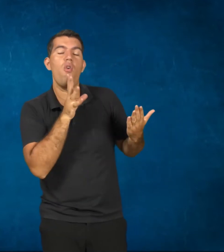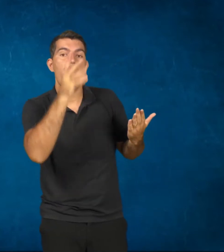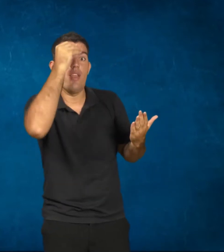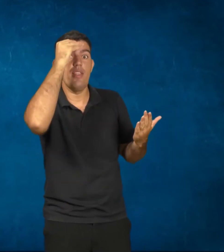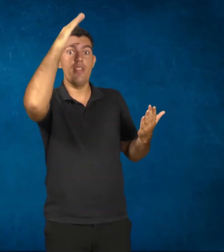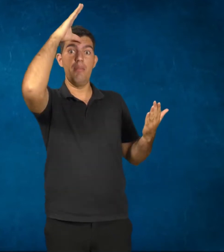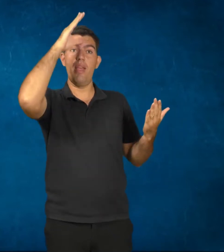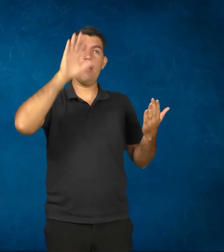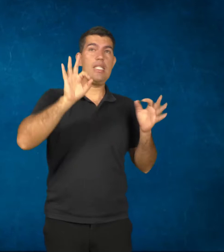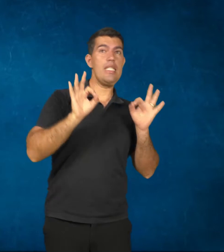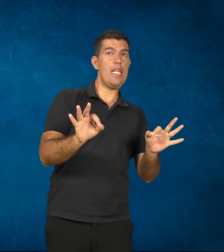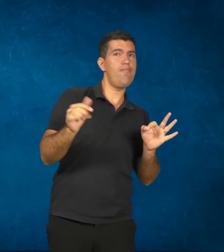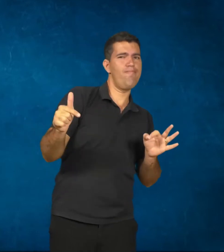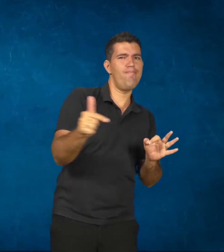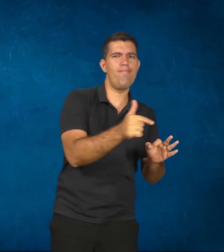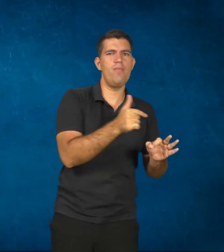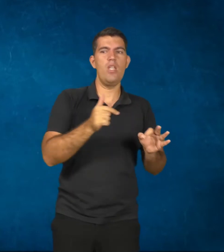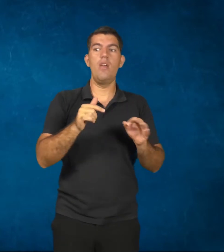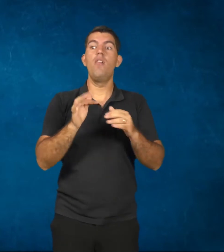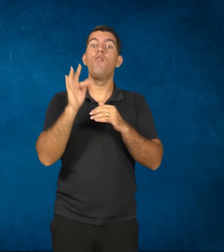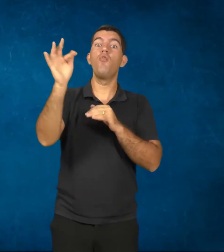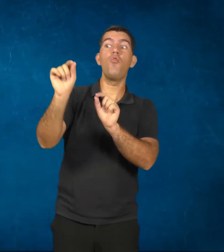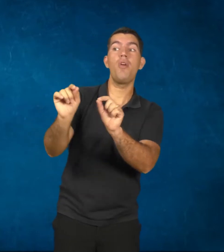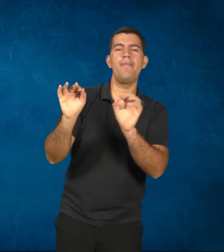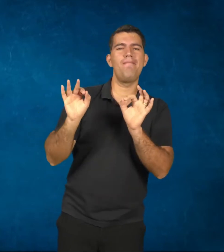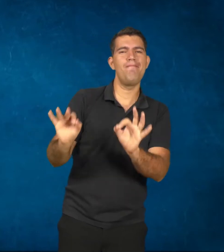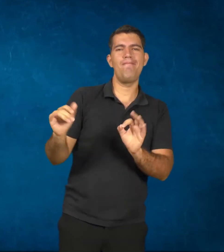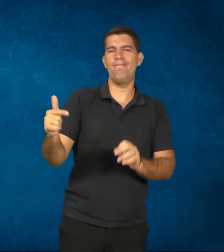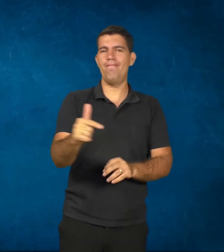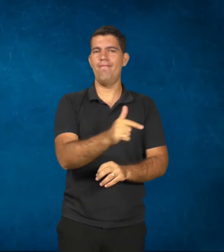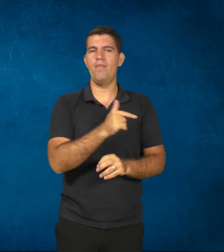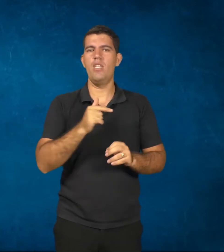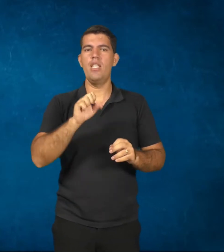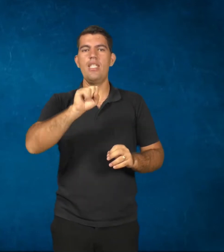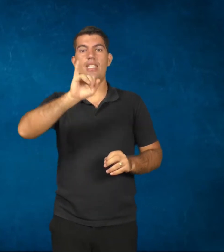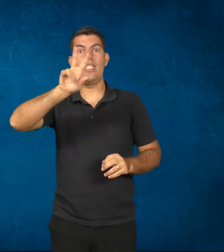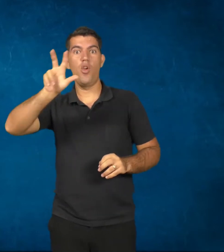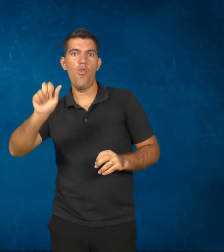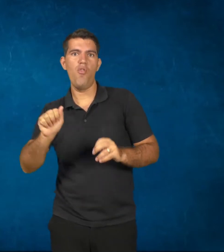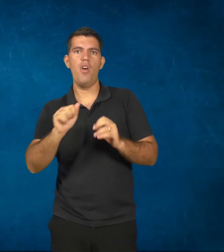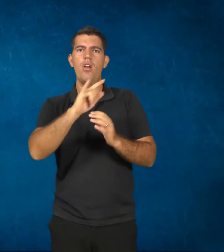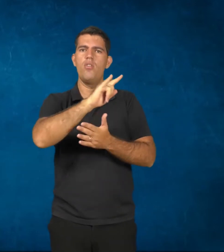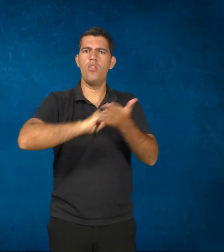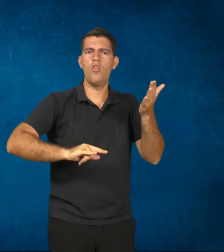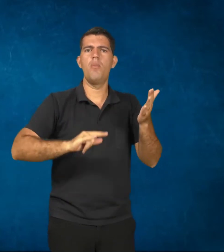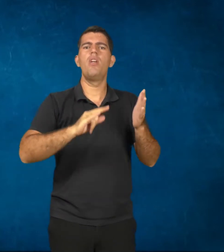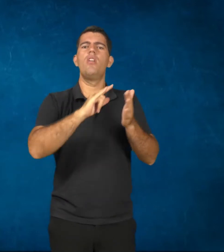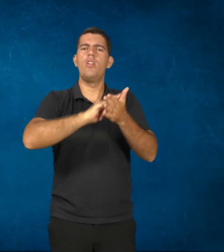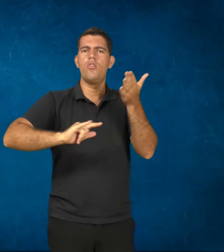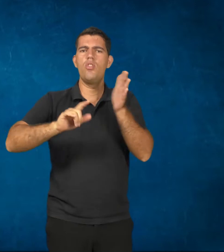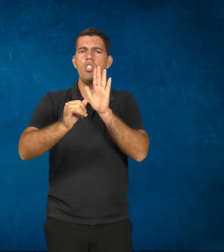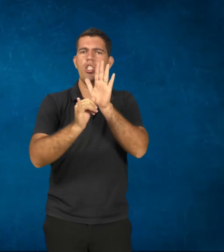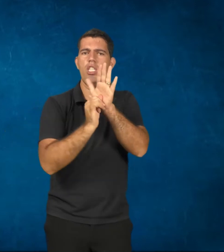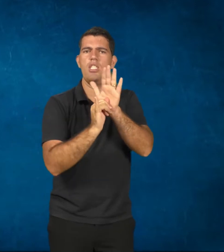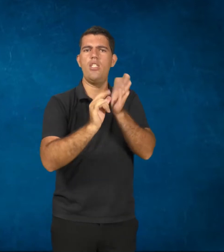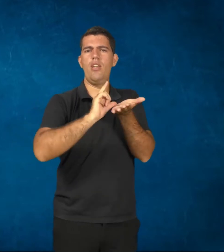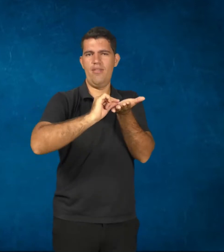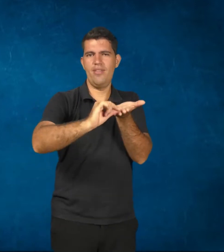algo incerto e indeterminado. Silva, em seu livro Documentos de Identidade, destaca as palavras-chave de